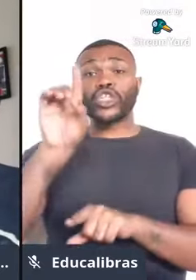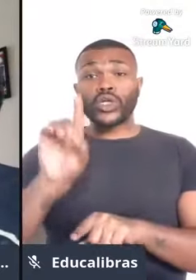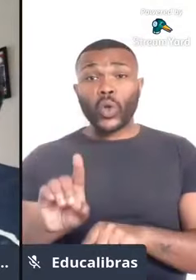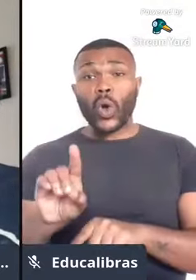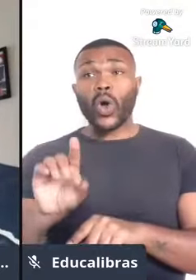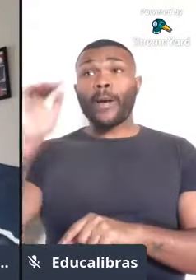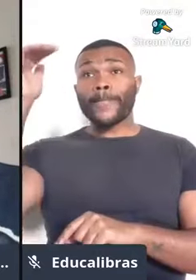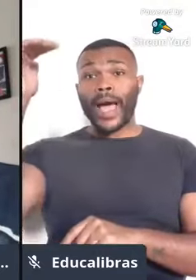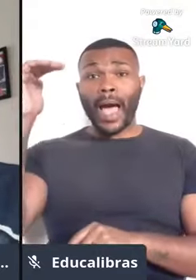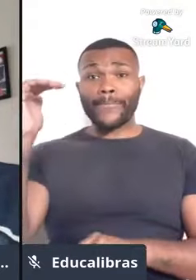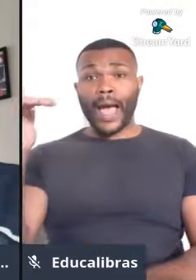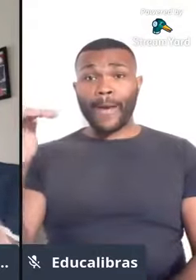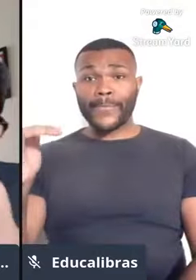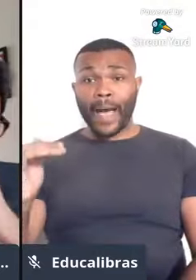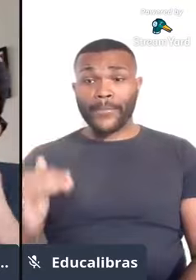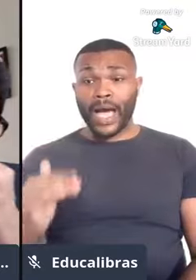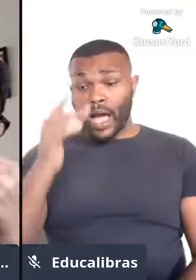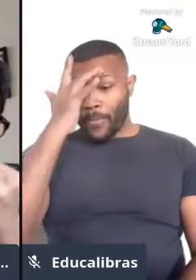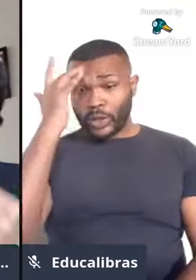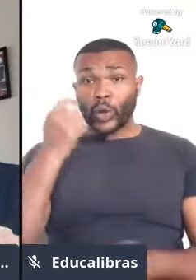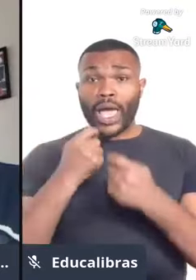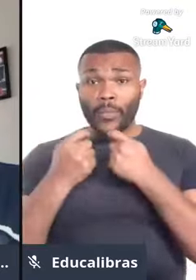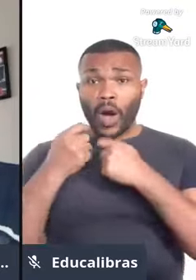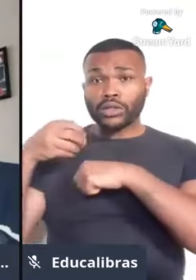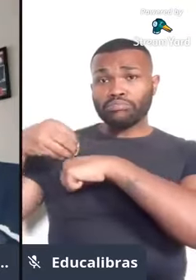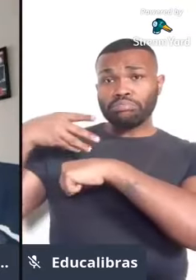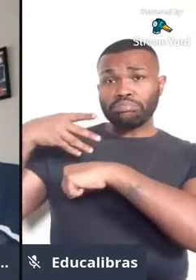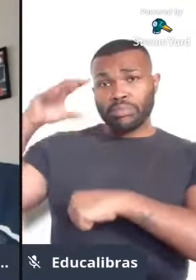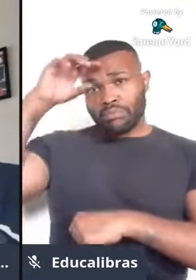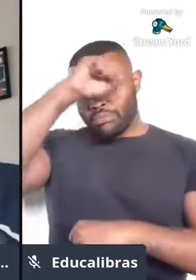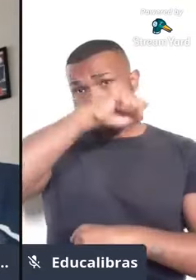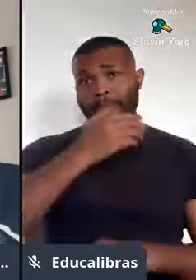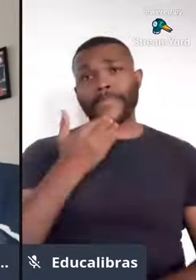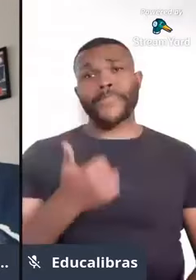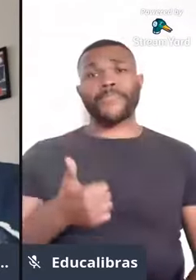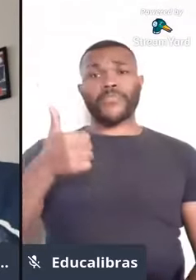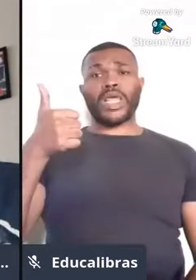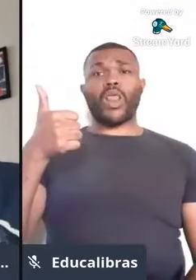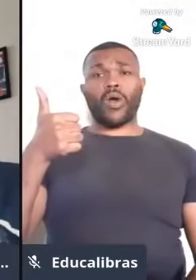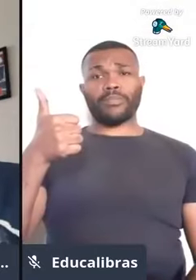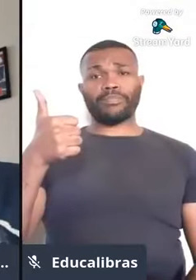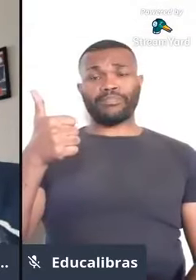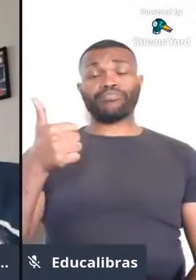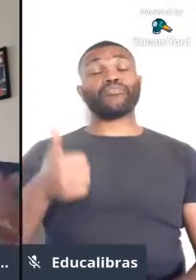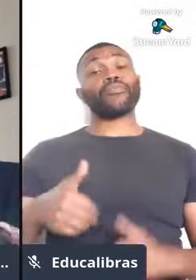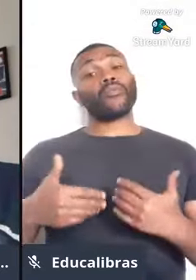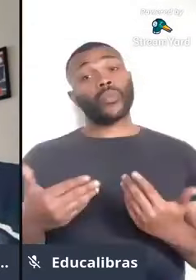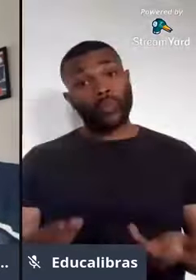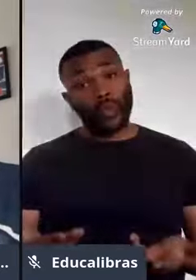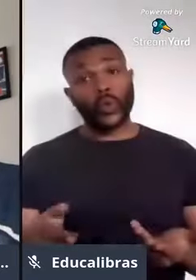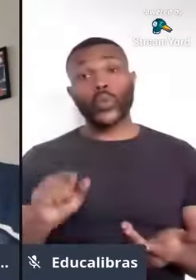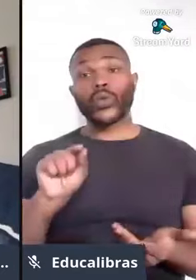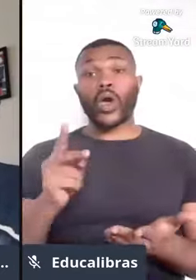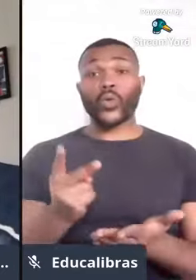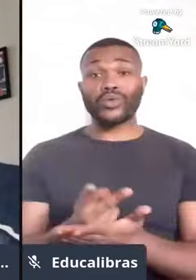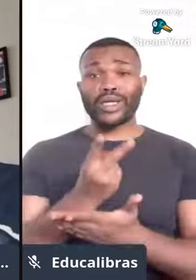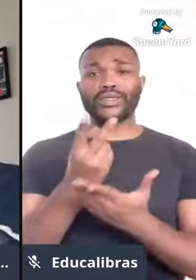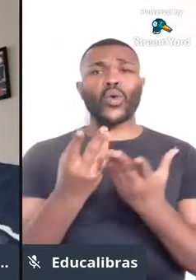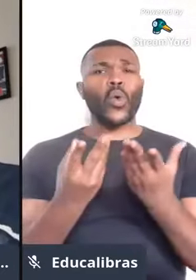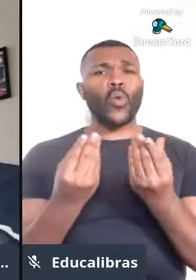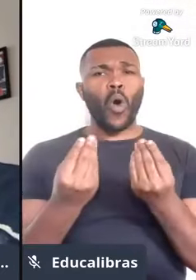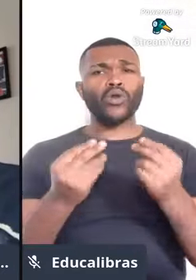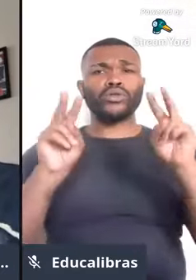orientado e vai fazer melhor. Então, o que você tem, na verdade, é mais do mesmo. Você tem um monte de matéria falando